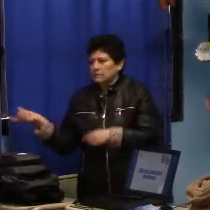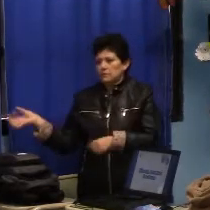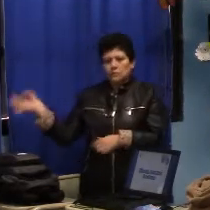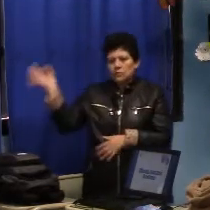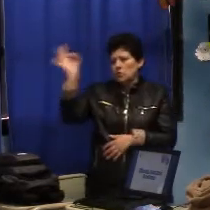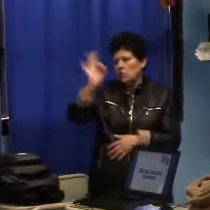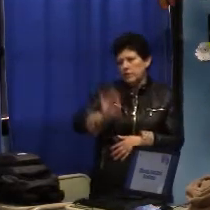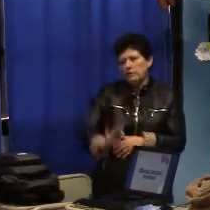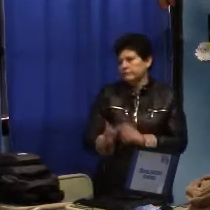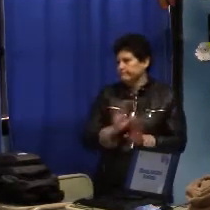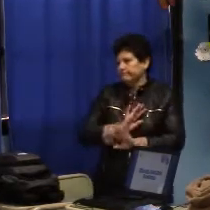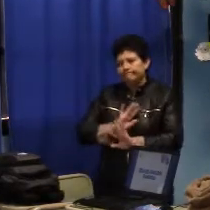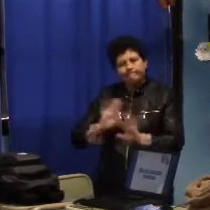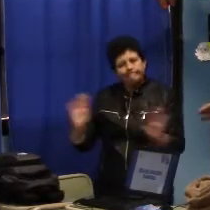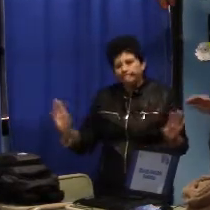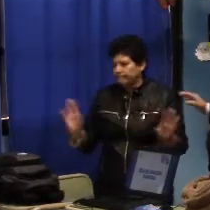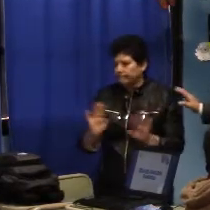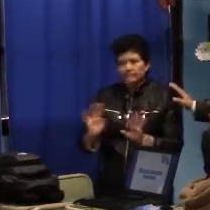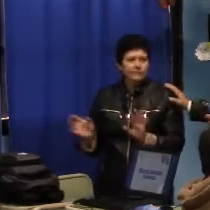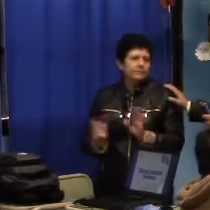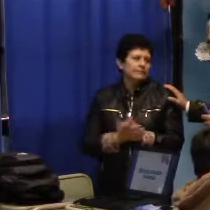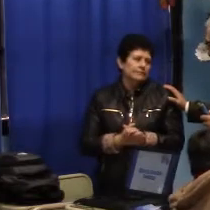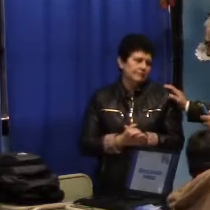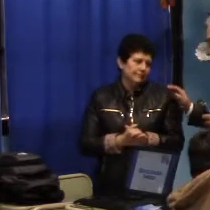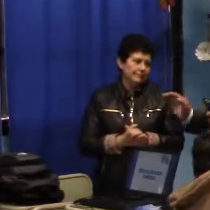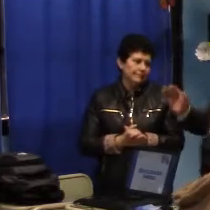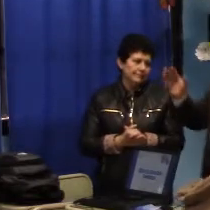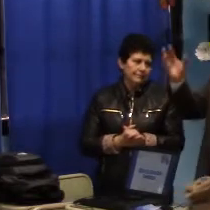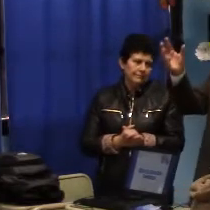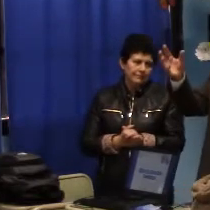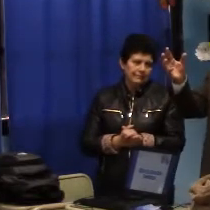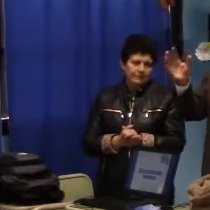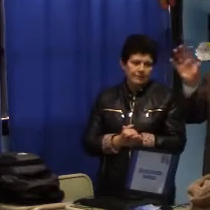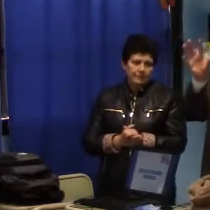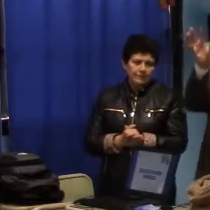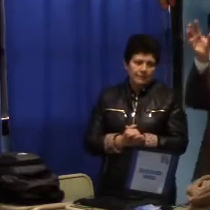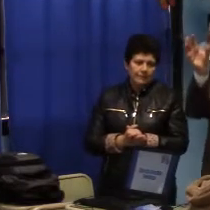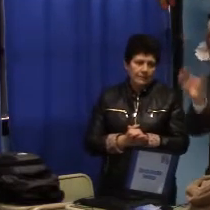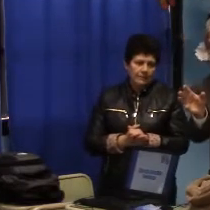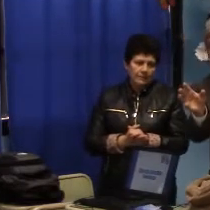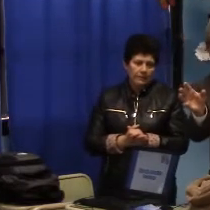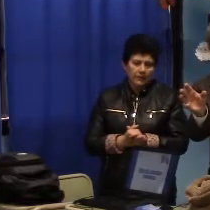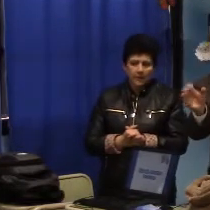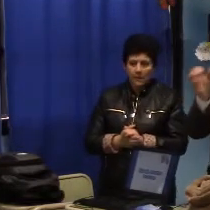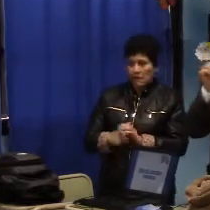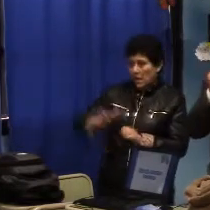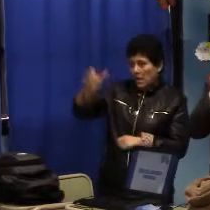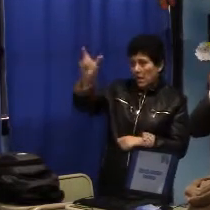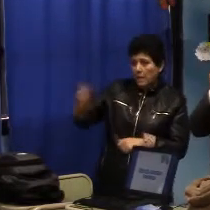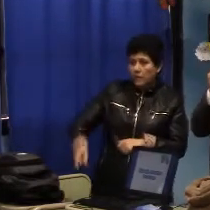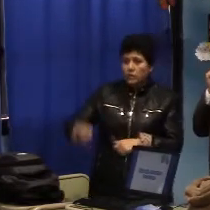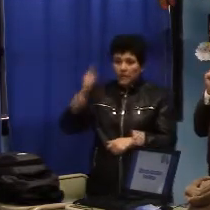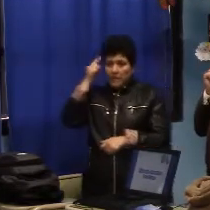Después de eso, y explique que la disolución era que Cristo venía y no vino